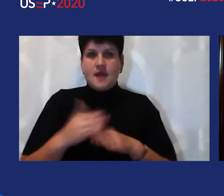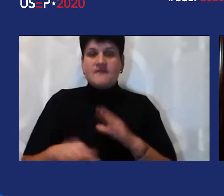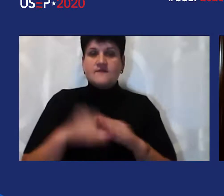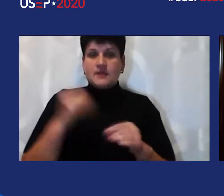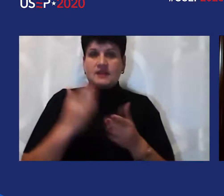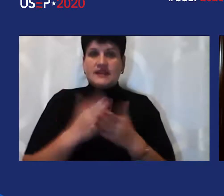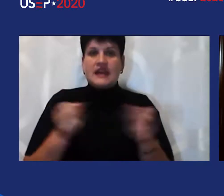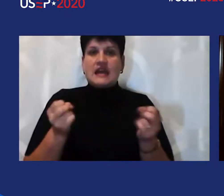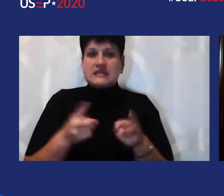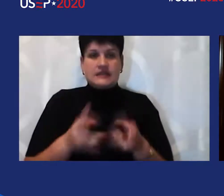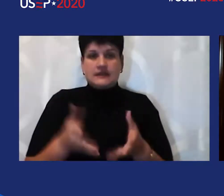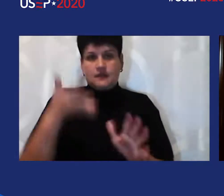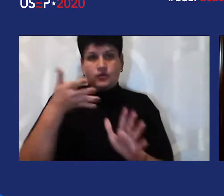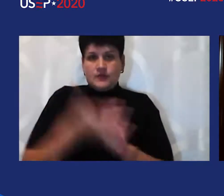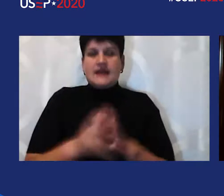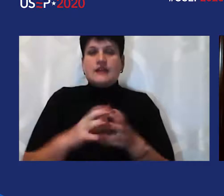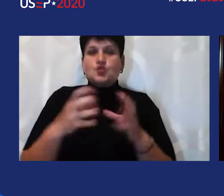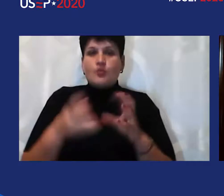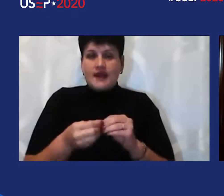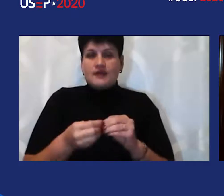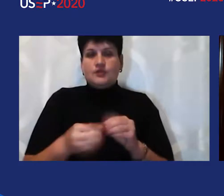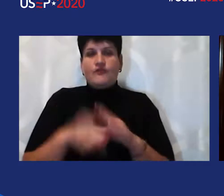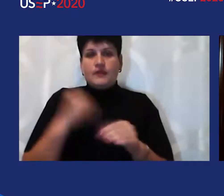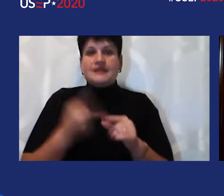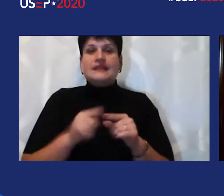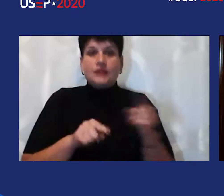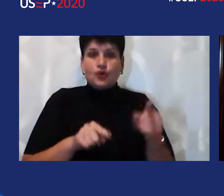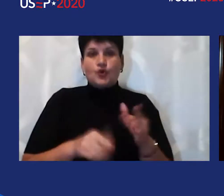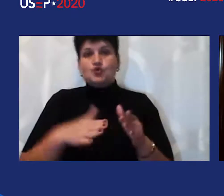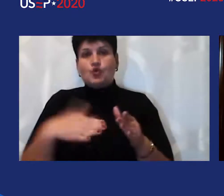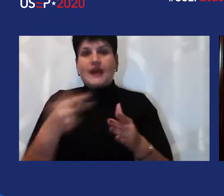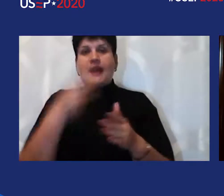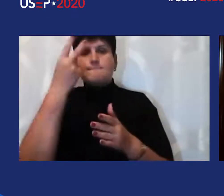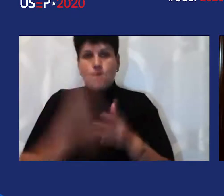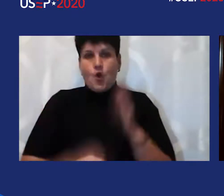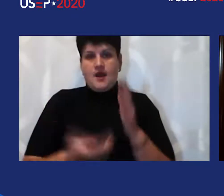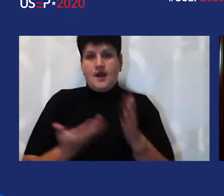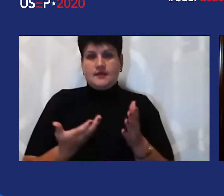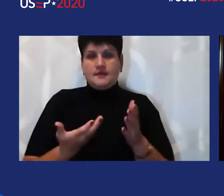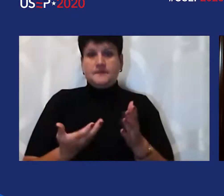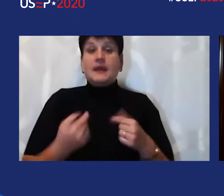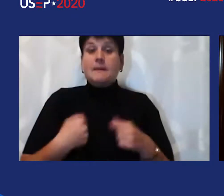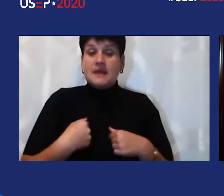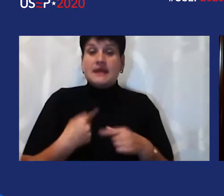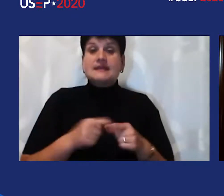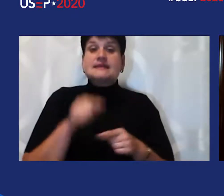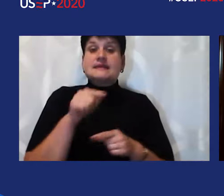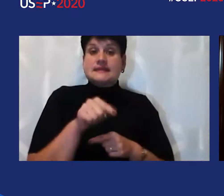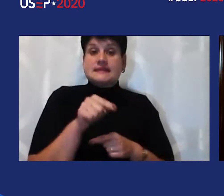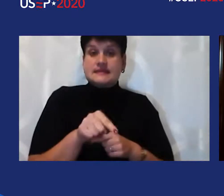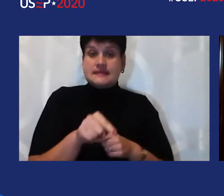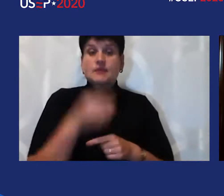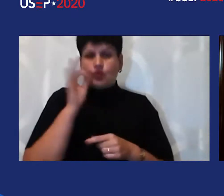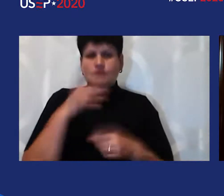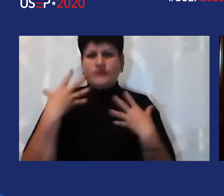the тією risk стороною, of яка not отримує acknowledging the перевагу. results Ми of всі the з таким негативним досвідом вже vote стикалися. counts by the А от losing США